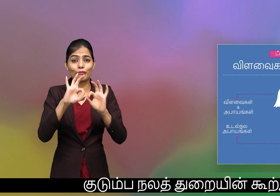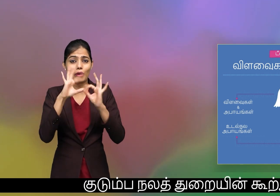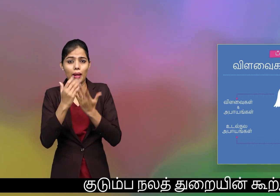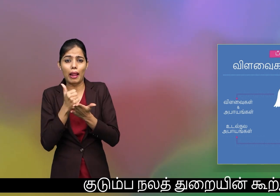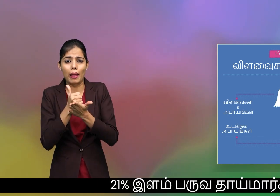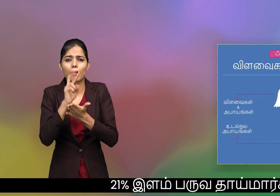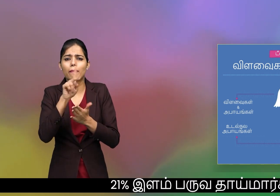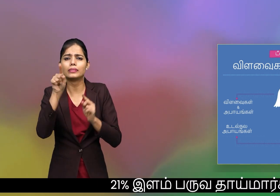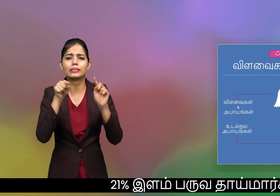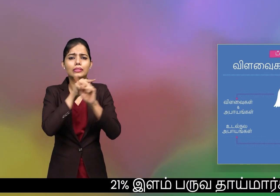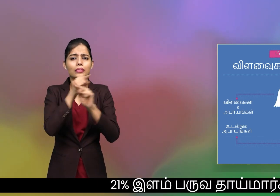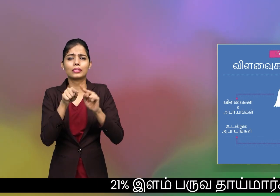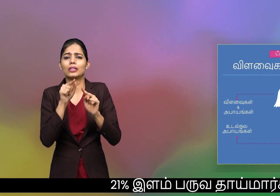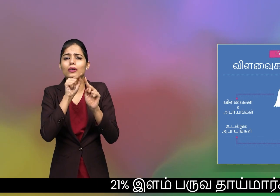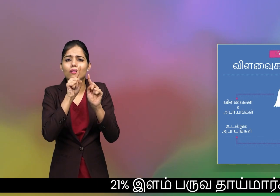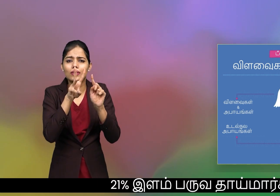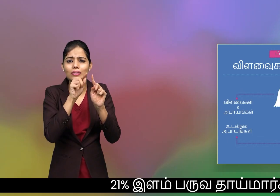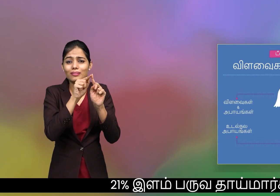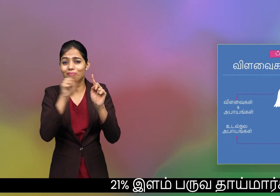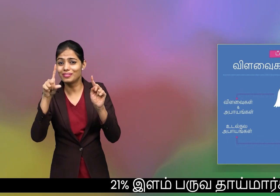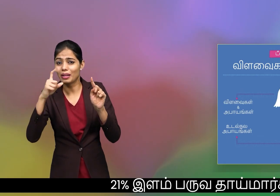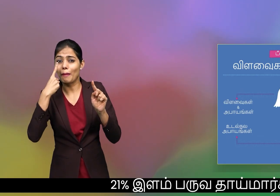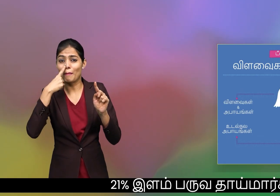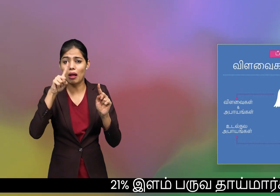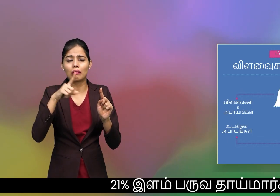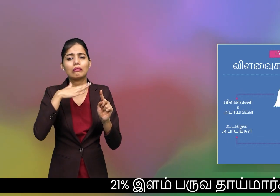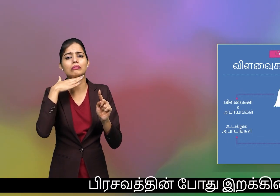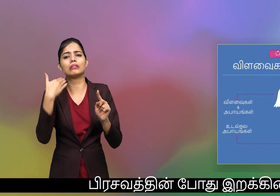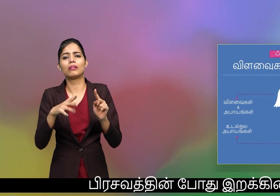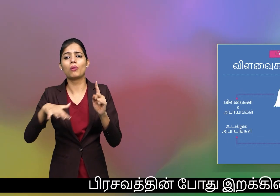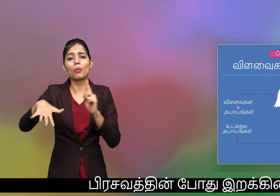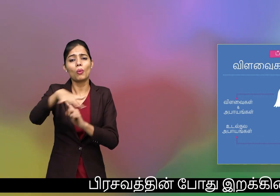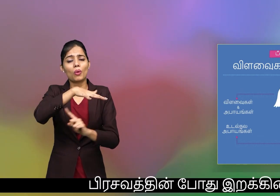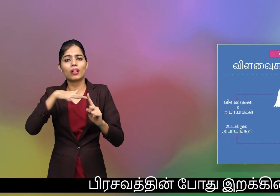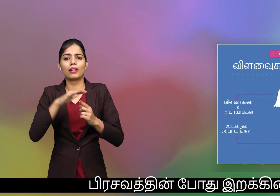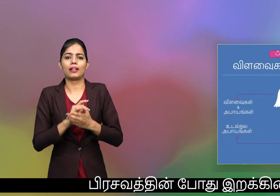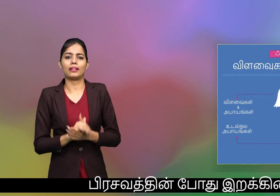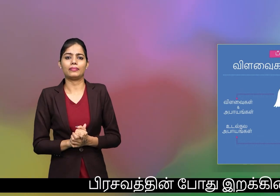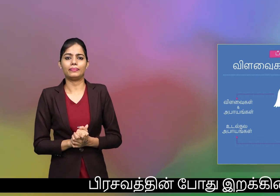கூற்றின்படி 21% இளம் பருவ தாய்மார்கள் பிரசவத்தின் போது இறக்கின்றனர்.